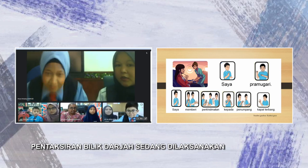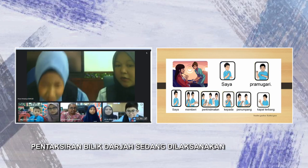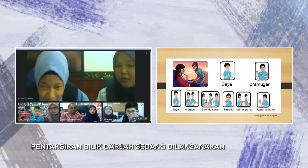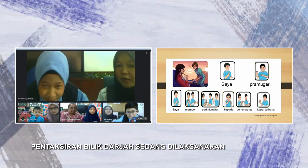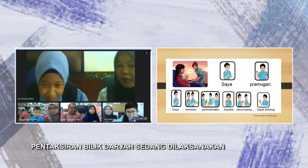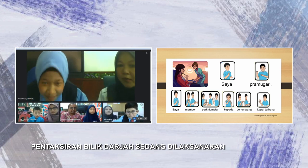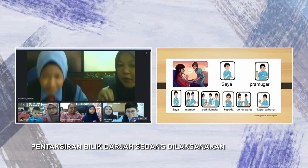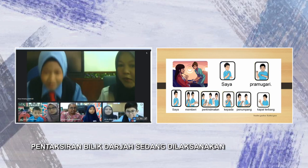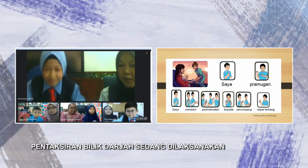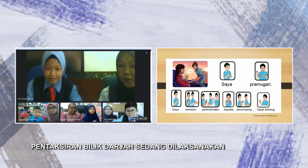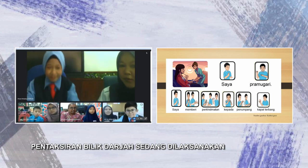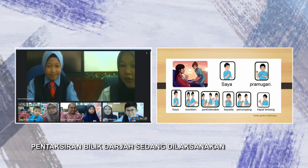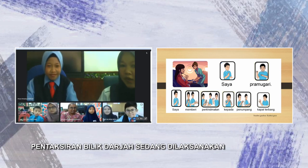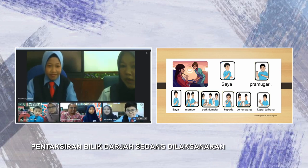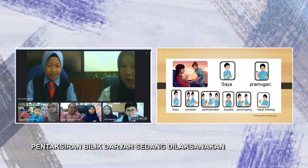Saya betul.